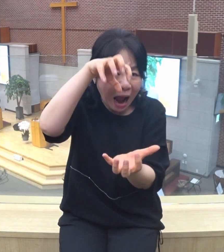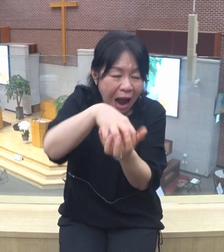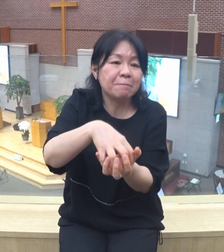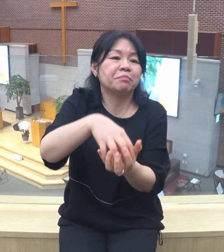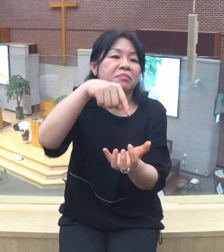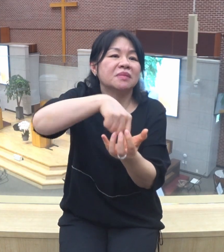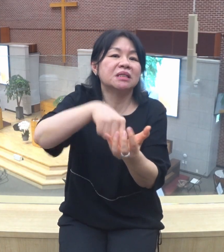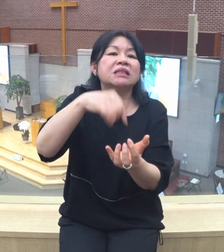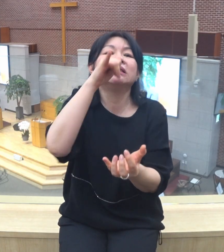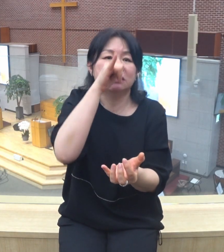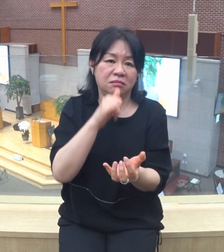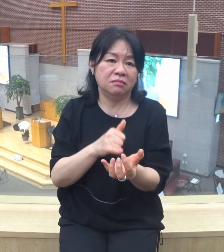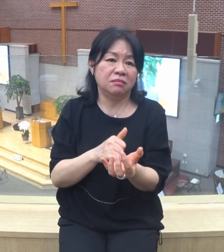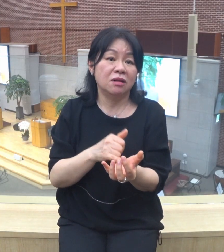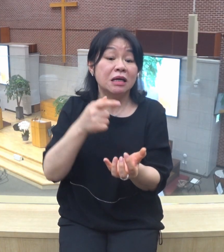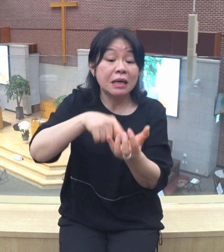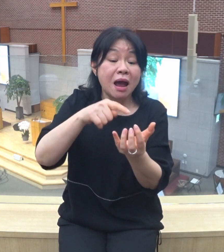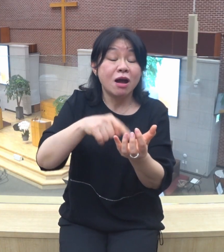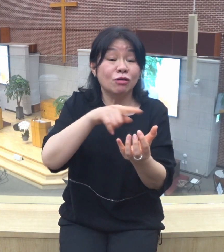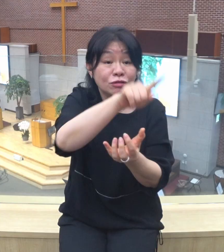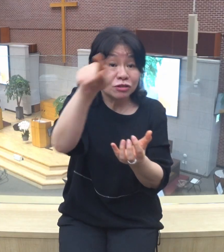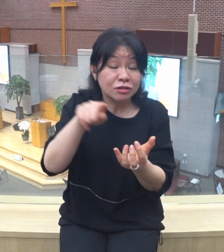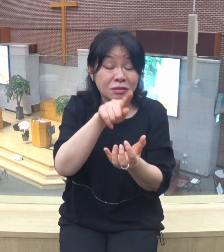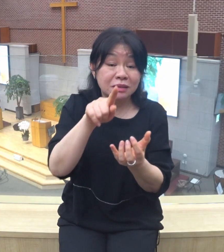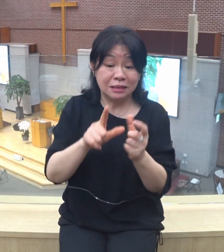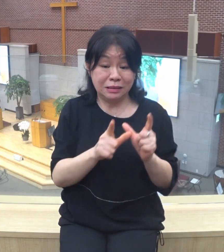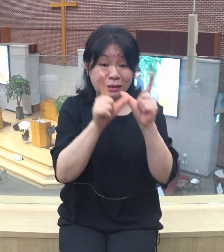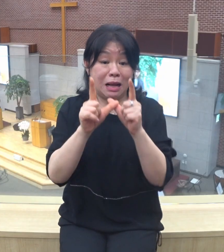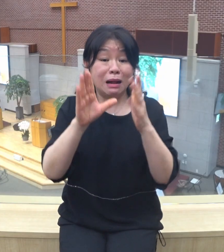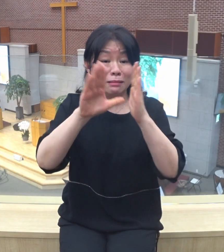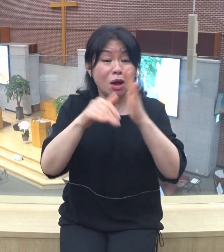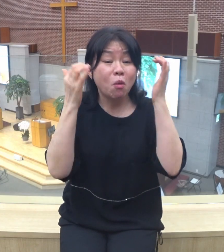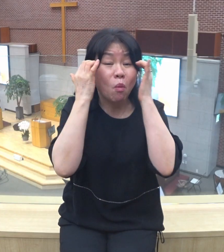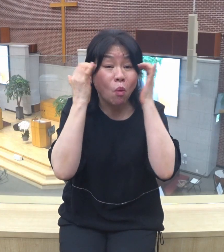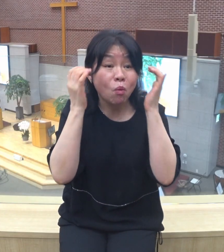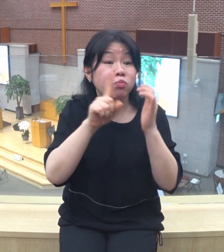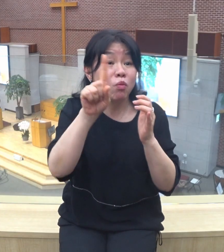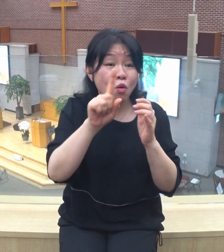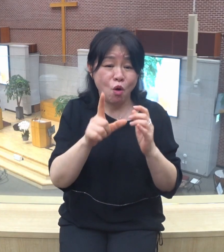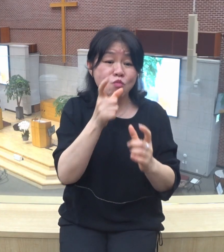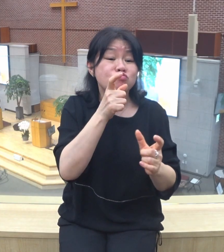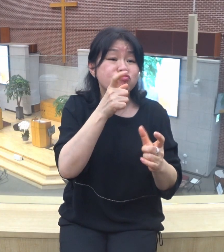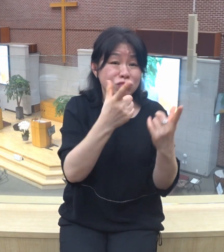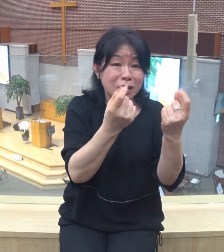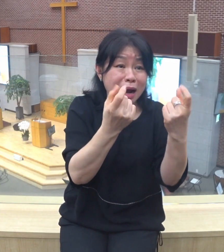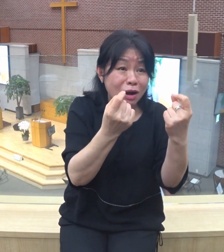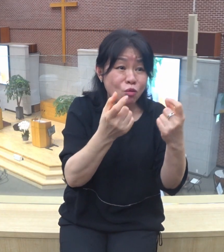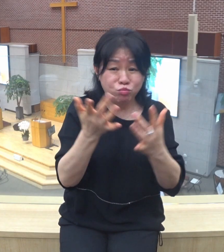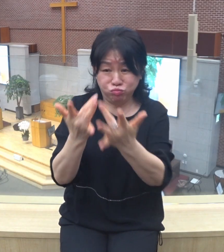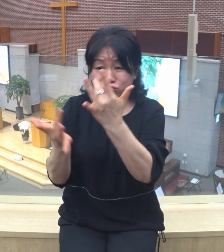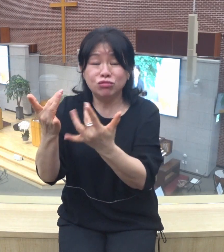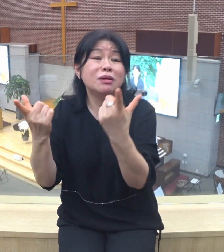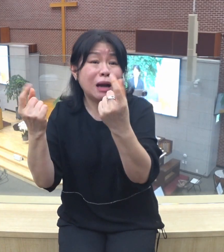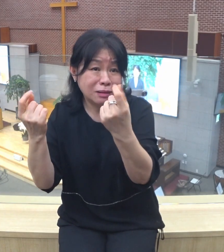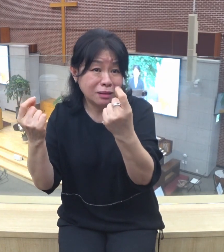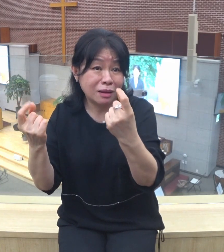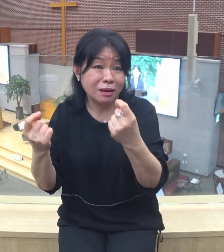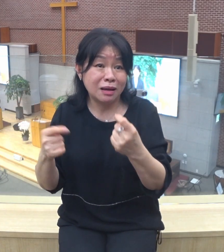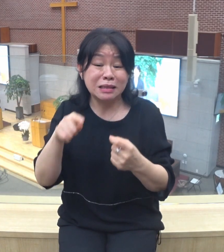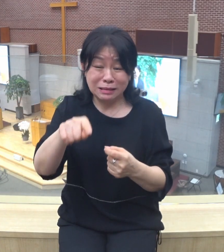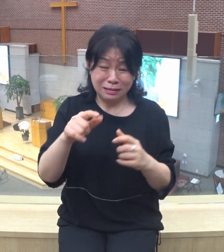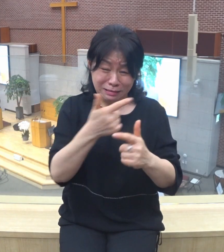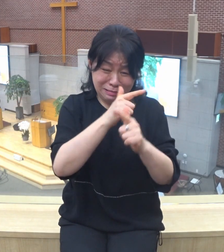우리의 삶을 집어삼키지 못하도록 하나님께서는 우리의 손을 붙잡고 그 시간을 지나가시겠다고